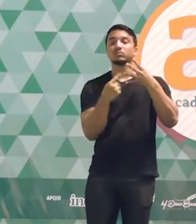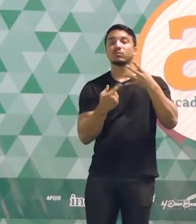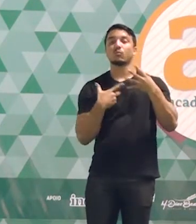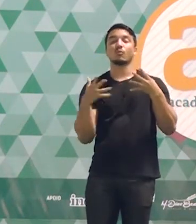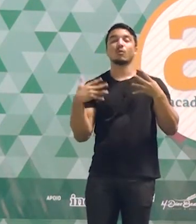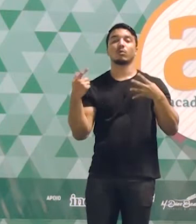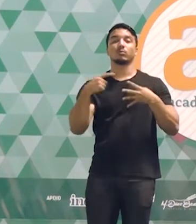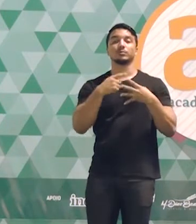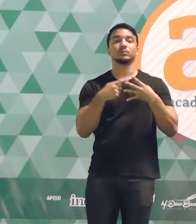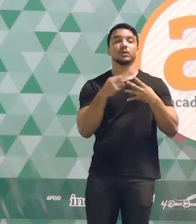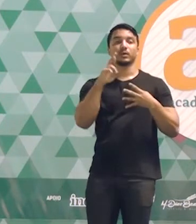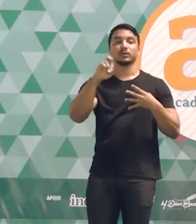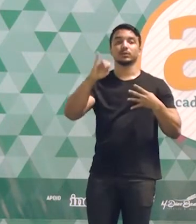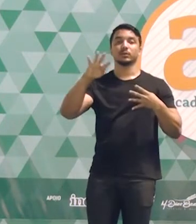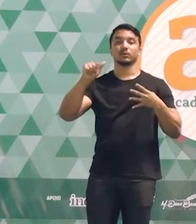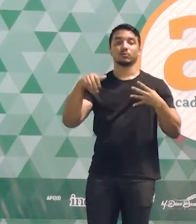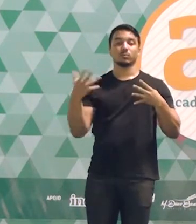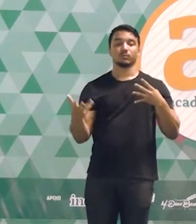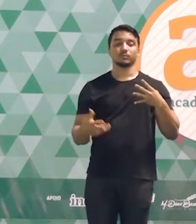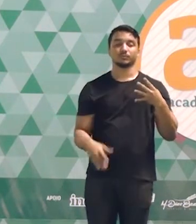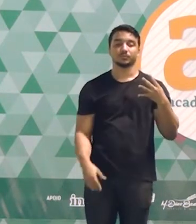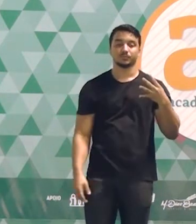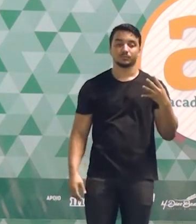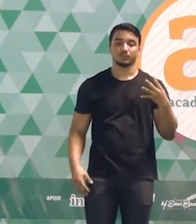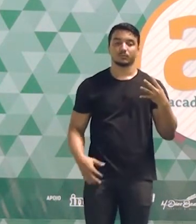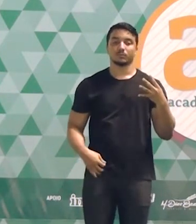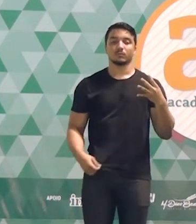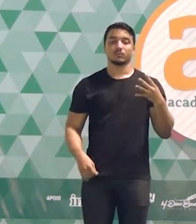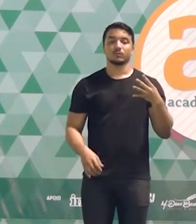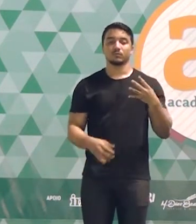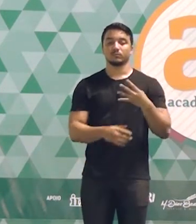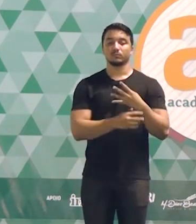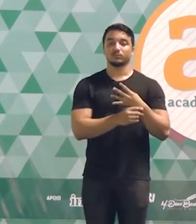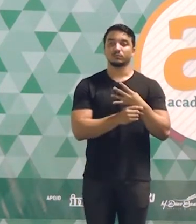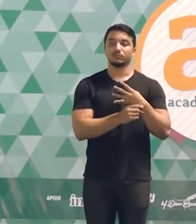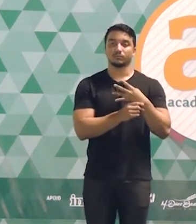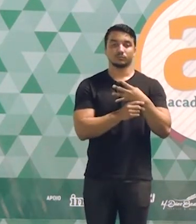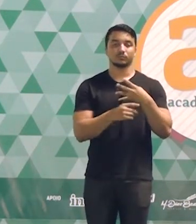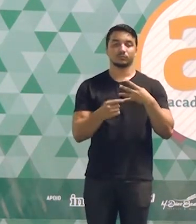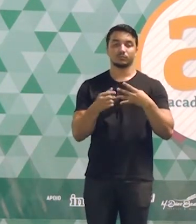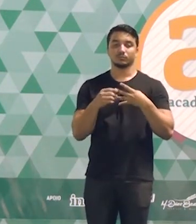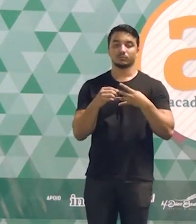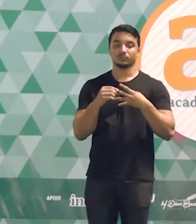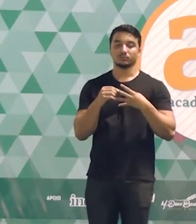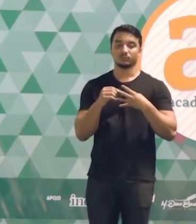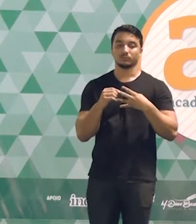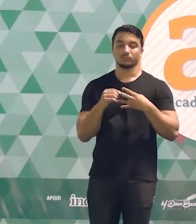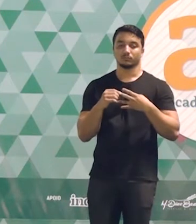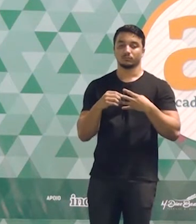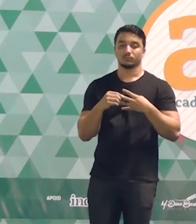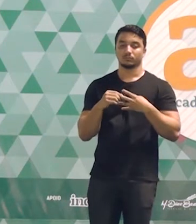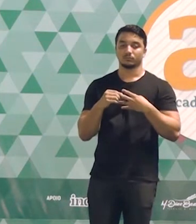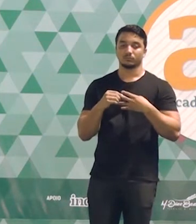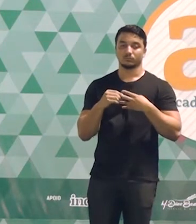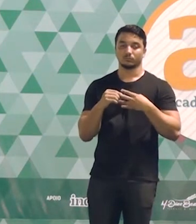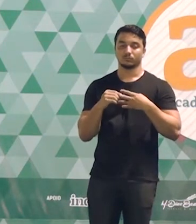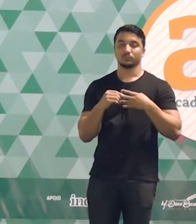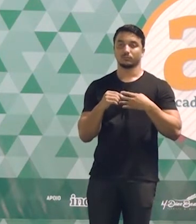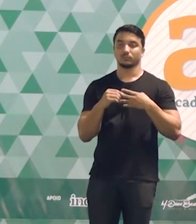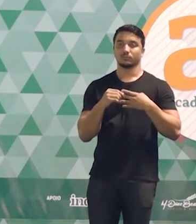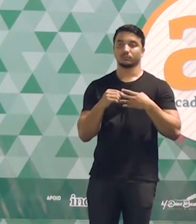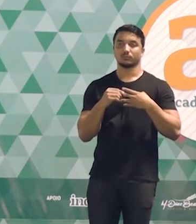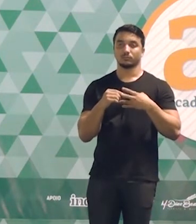na receita? Qual é aquela que se realiza na receita? Eu até volto à receita. Qual é